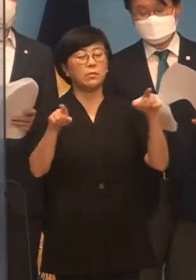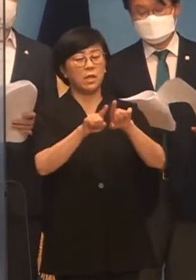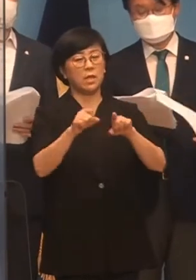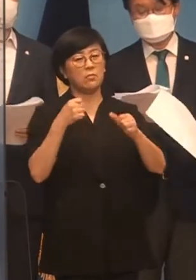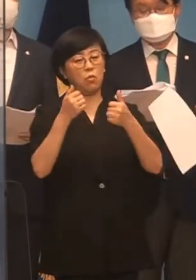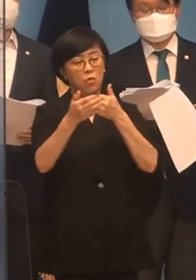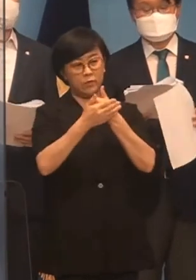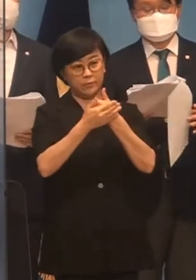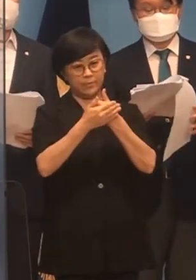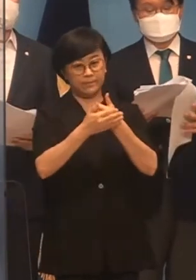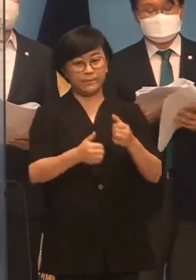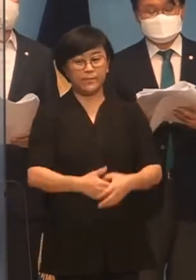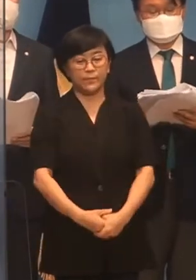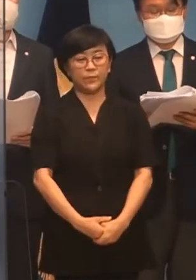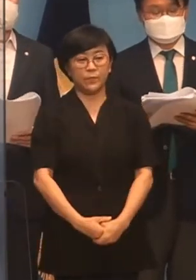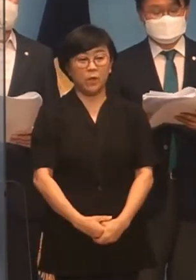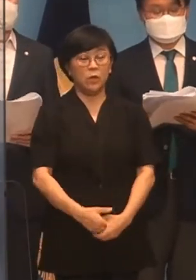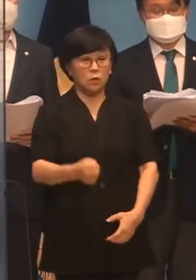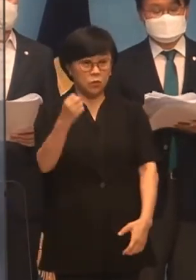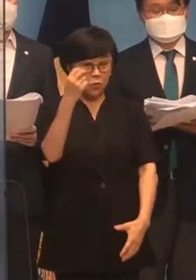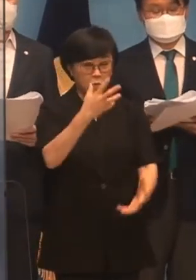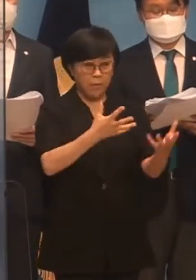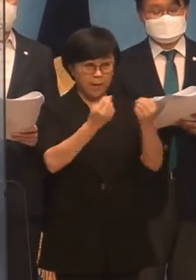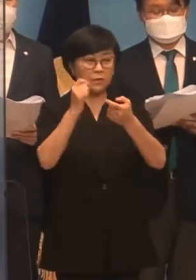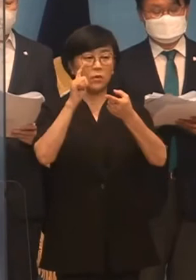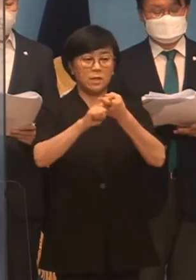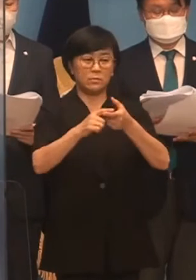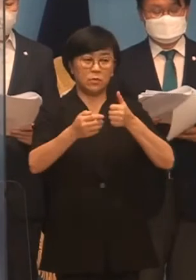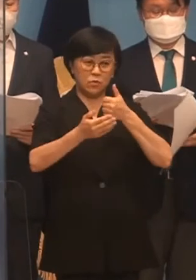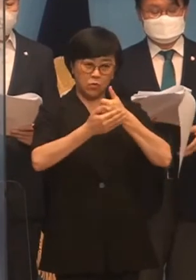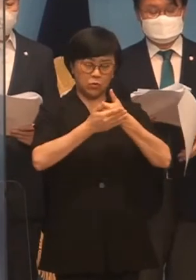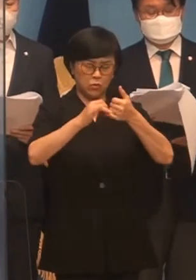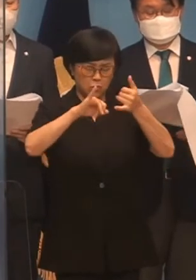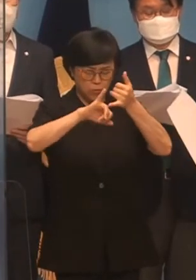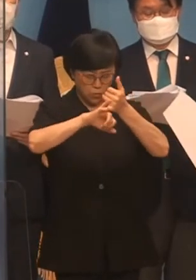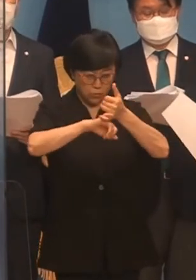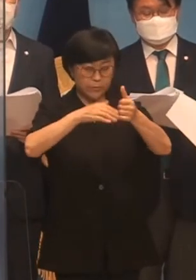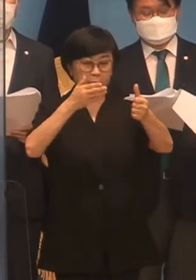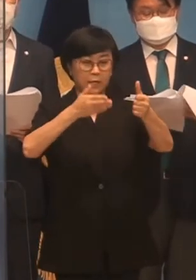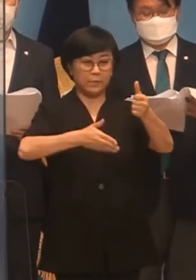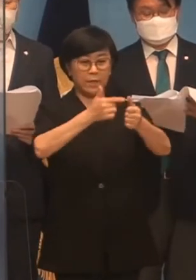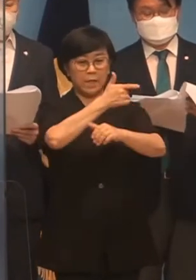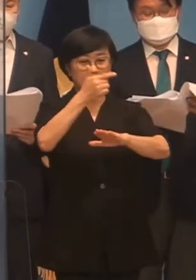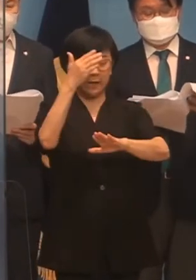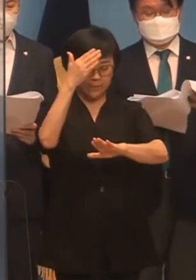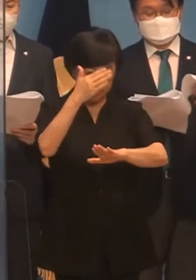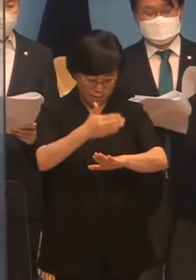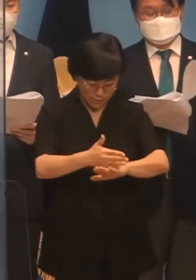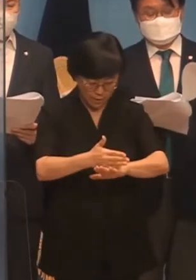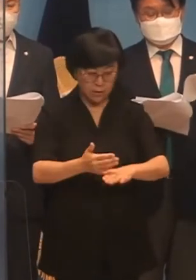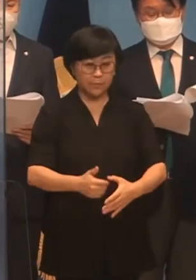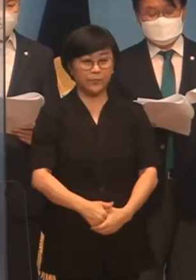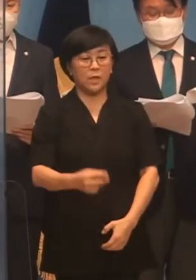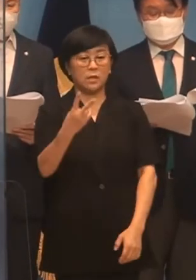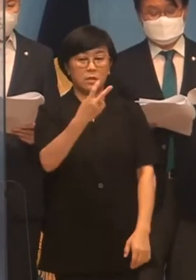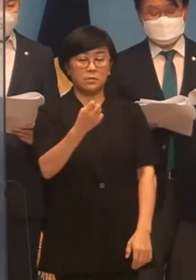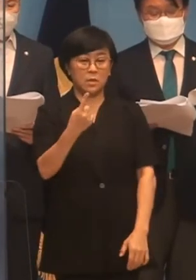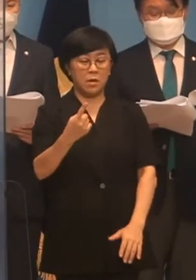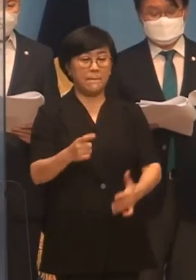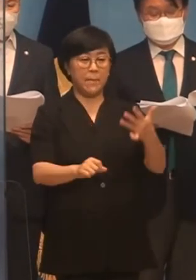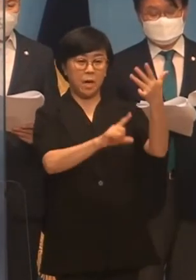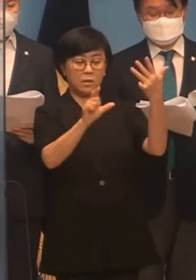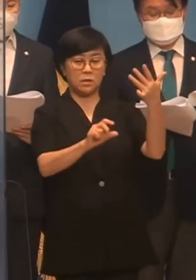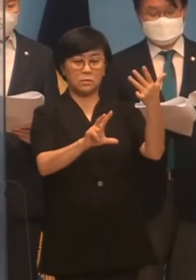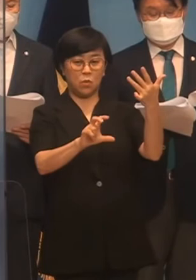힘을 모아주십시오. 아울러 많은 관심과 소원을 꼭 부탁드립니다. 대단히 감사합니다. 2021년